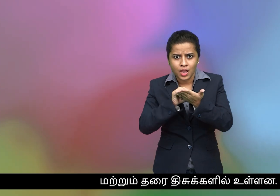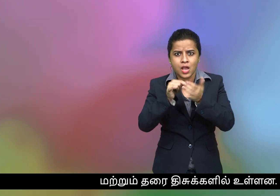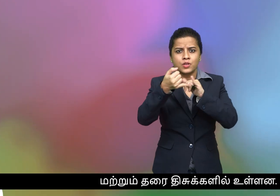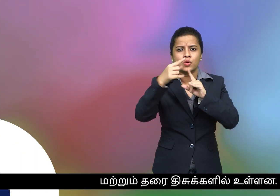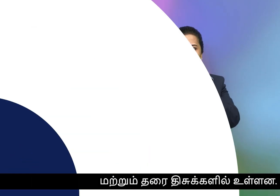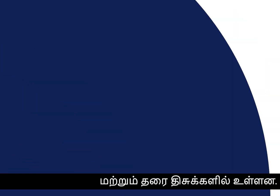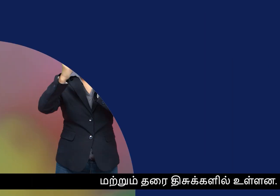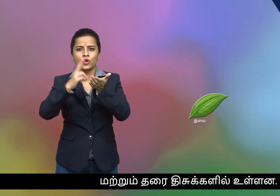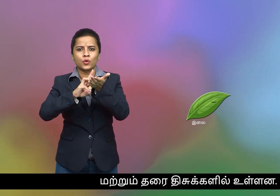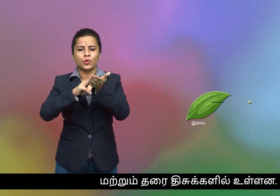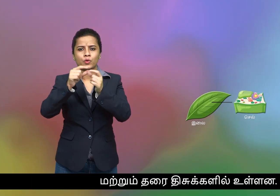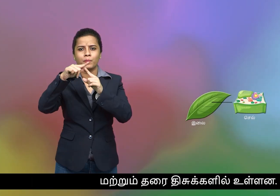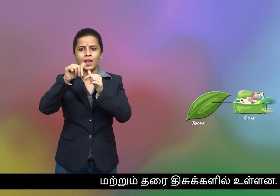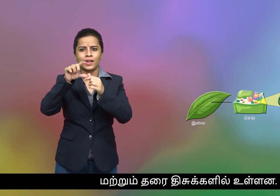மற்றும் தரை திசுக்களில் உள்ளன.